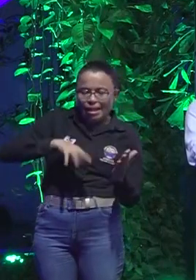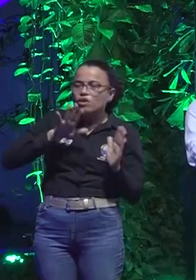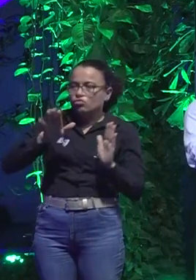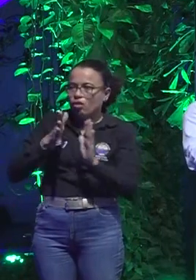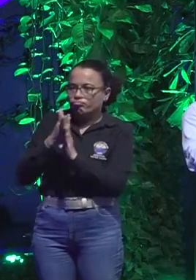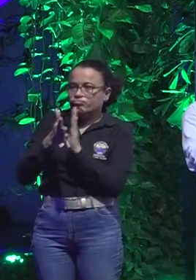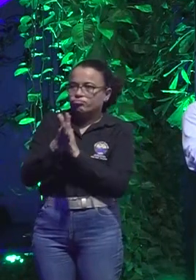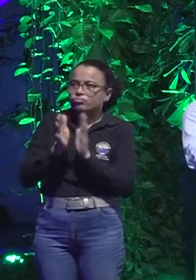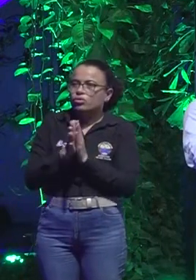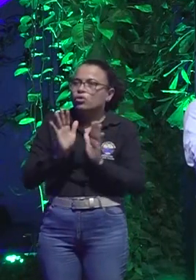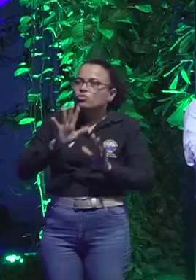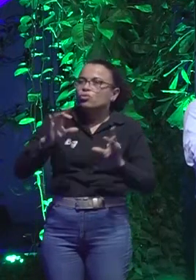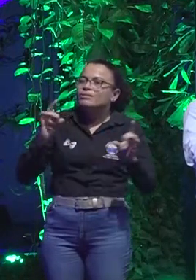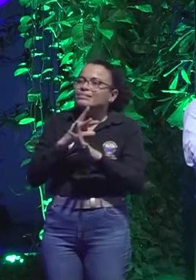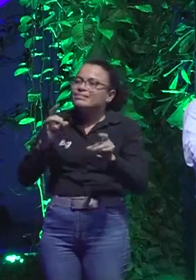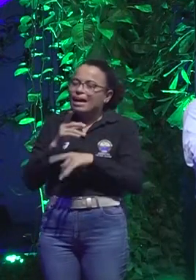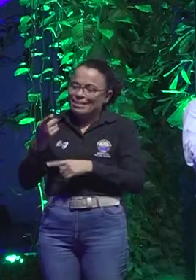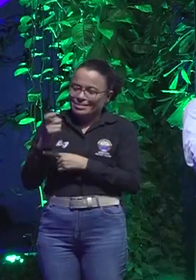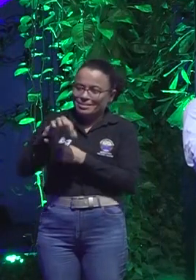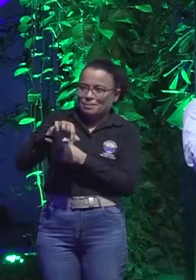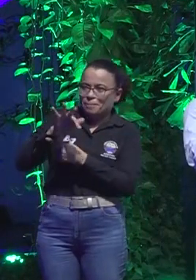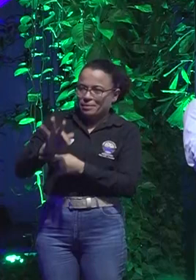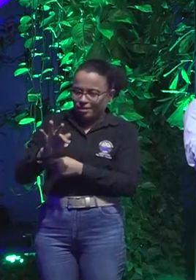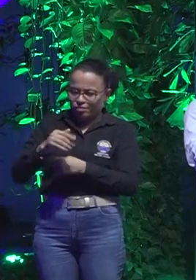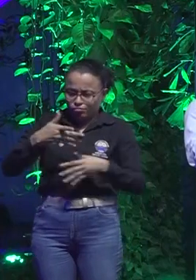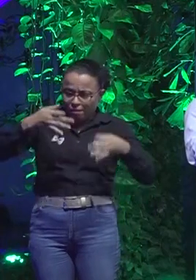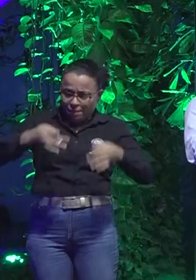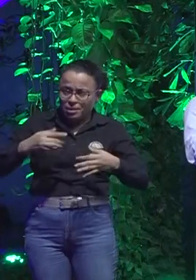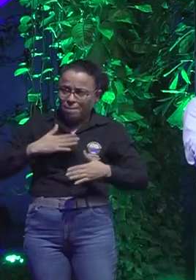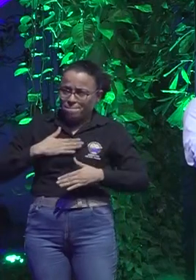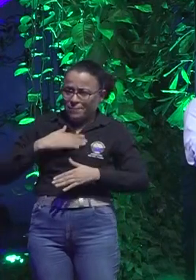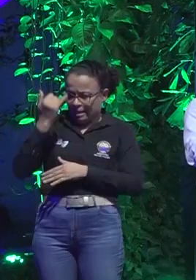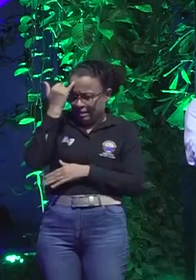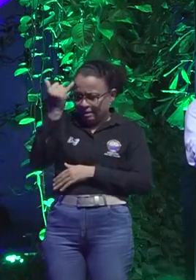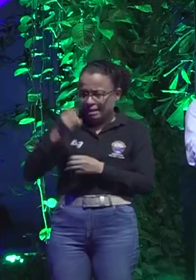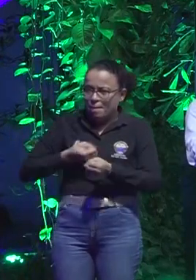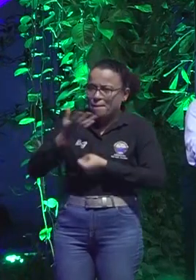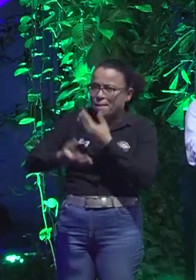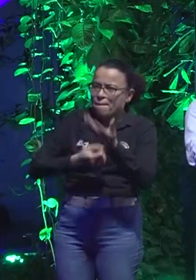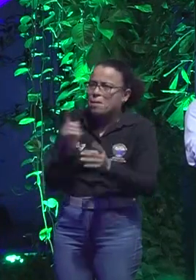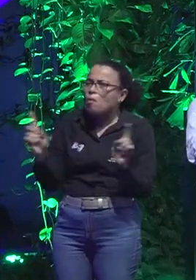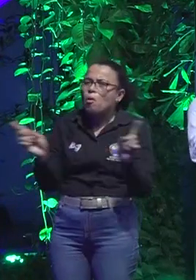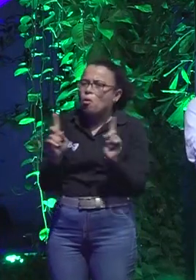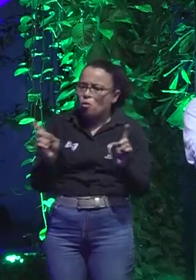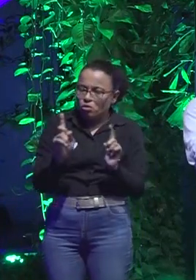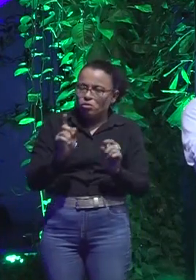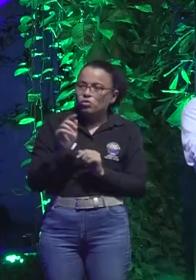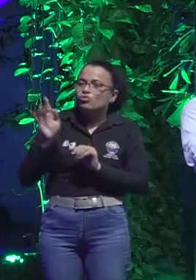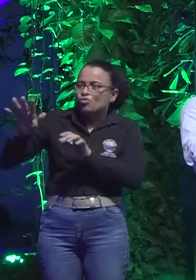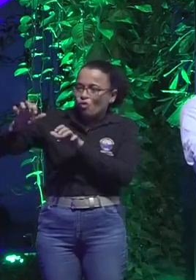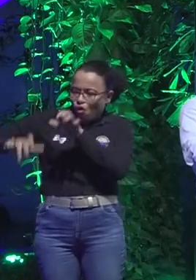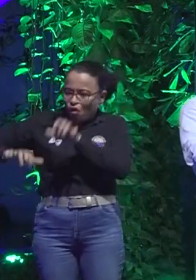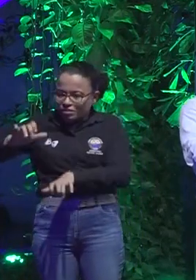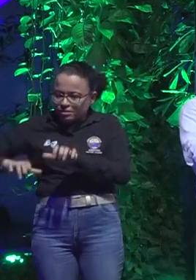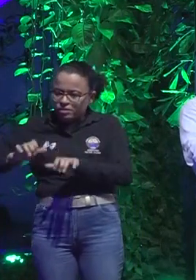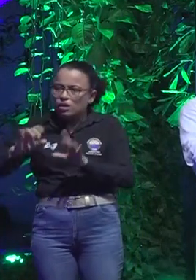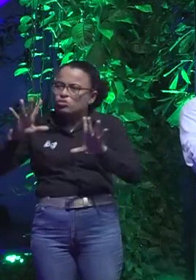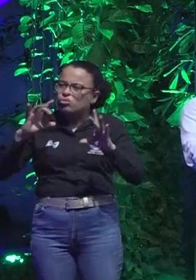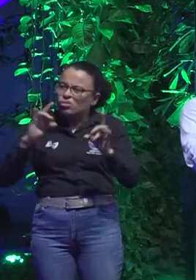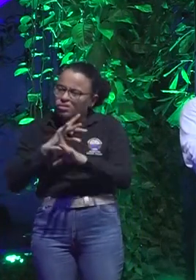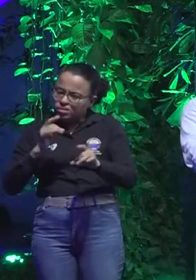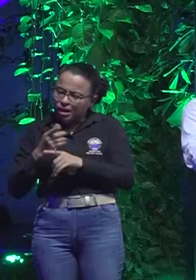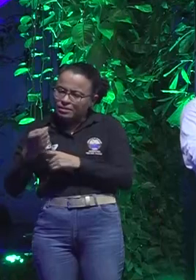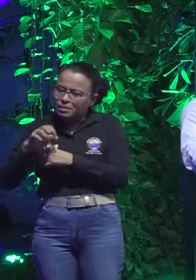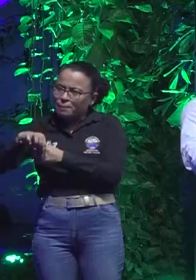ChatGPT, como si fueran mías. Creo que nuestra oficina ni se enteró que era ChatGPT y que estaba diciendo, hey, si los